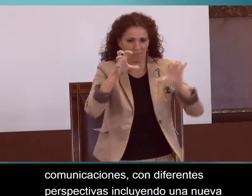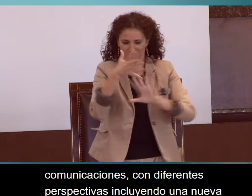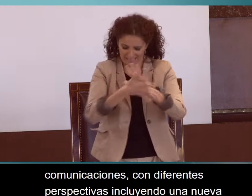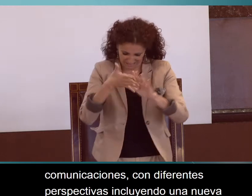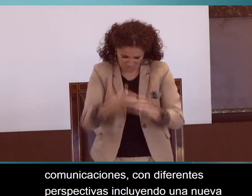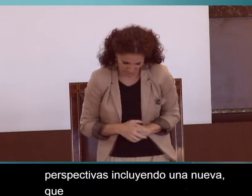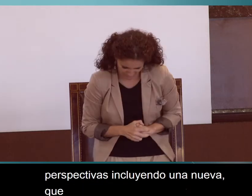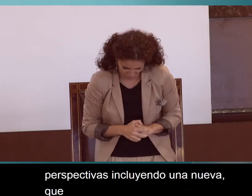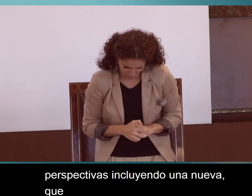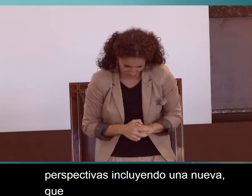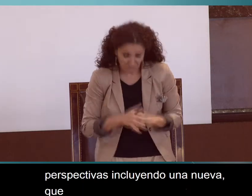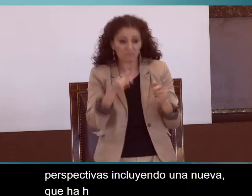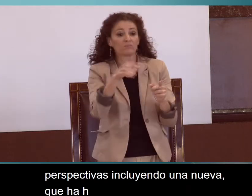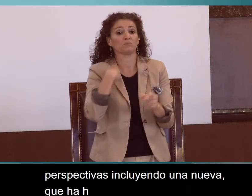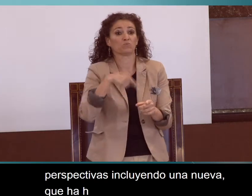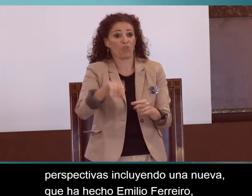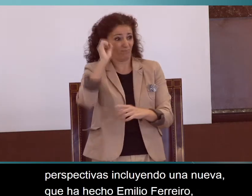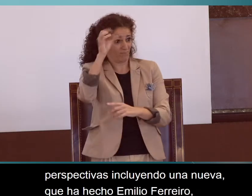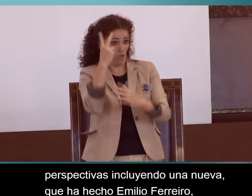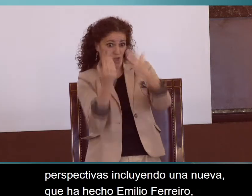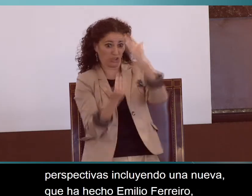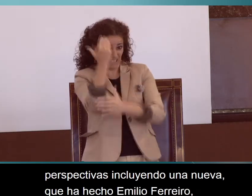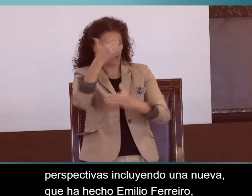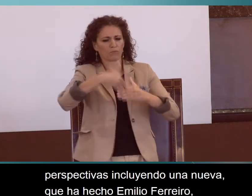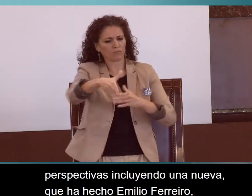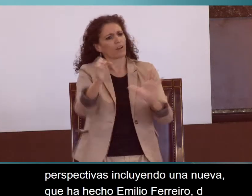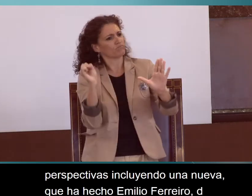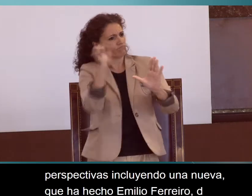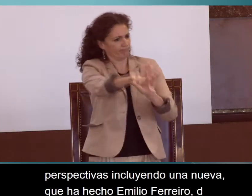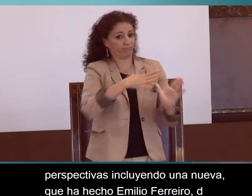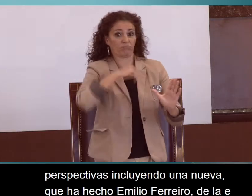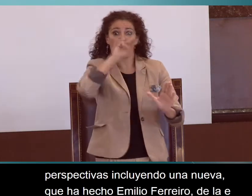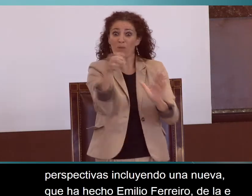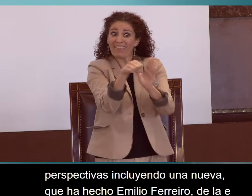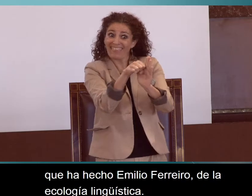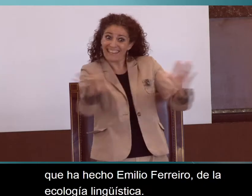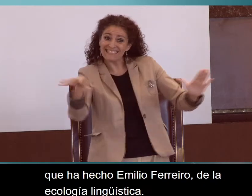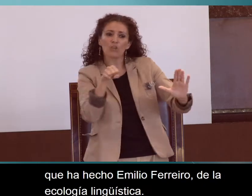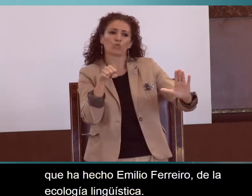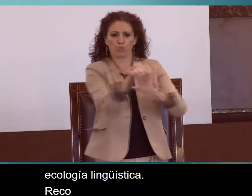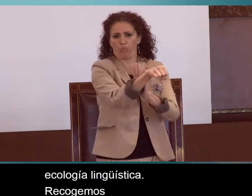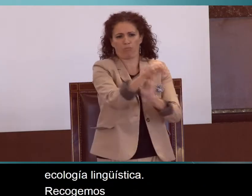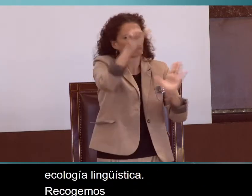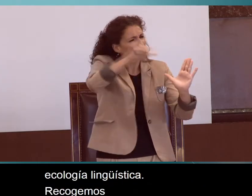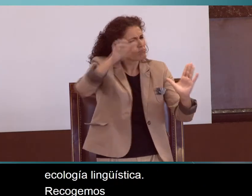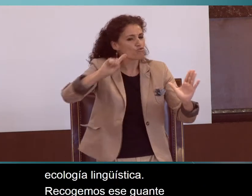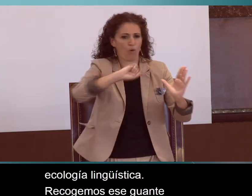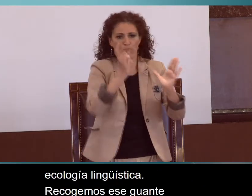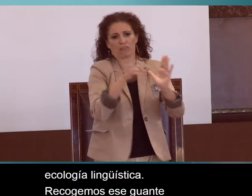Recogemos también ese guante y lo incluiremos en nuestra cartera de trabajo de cara a un futuro. Durante todas las comunicaciones que se han